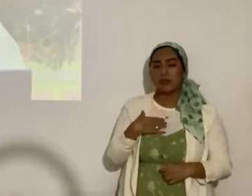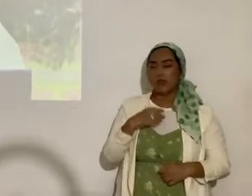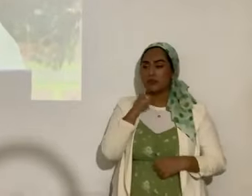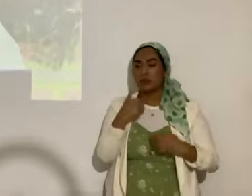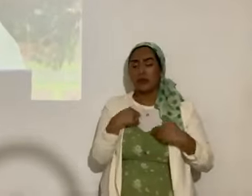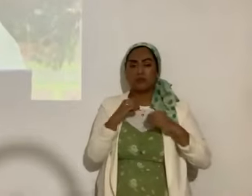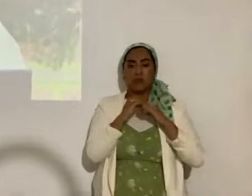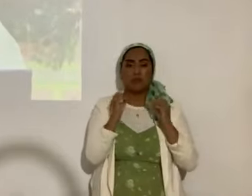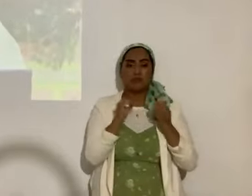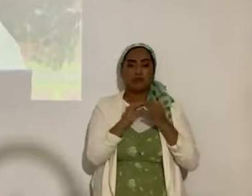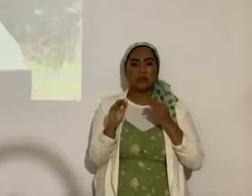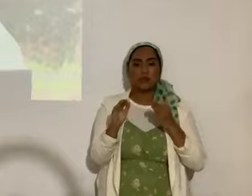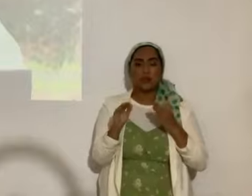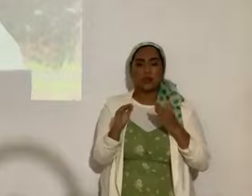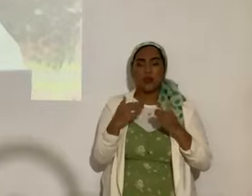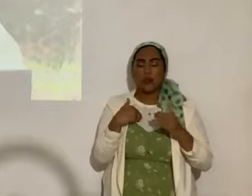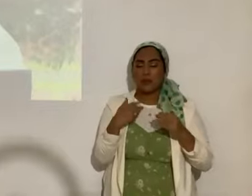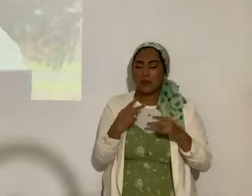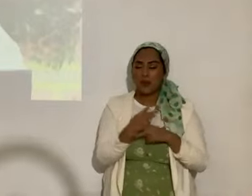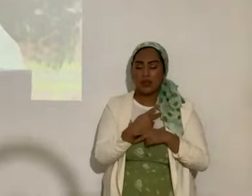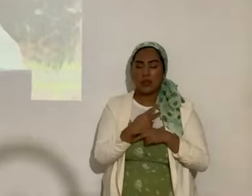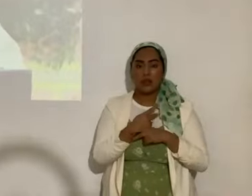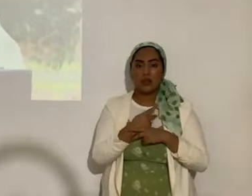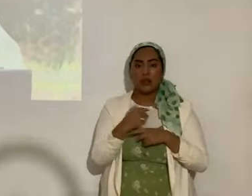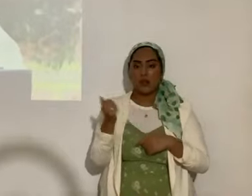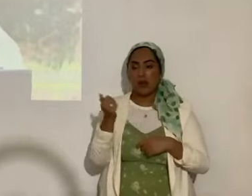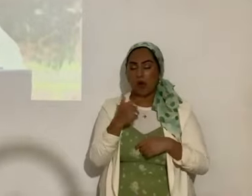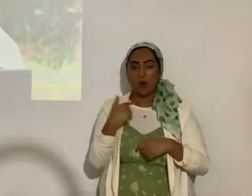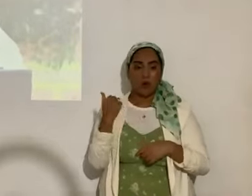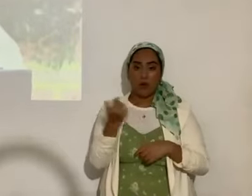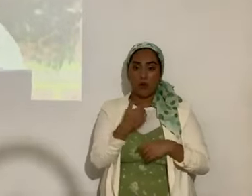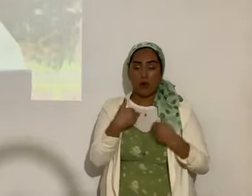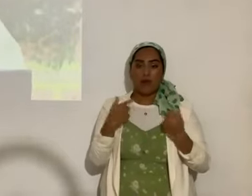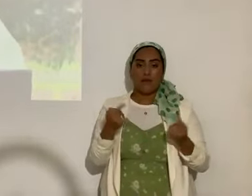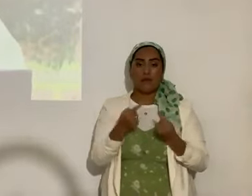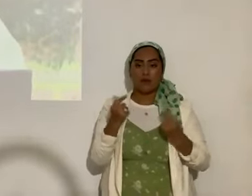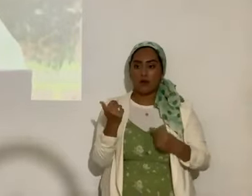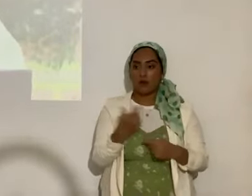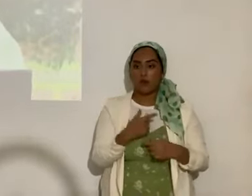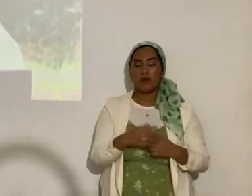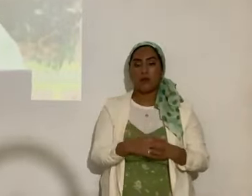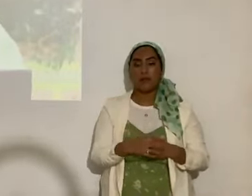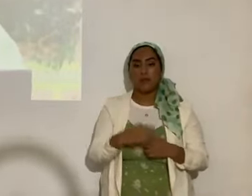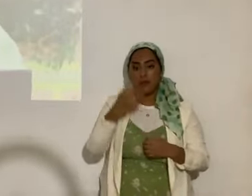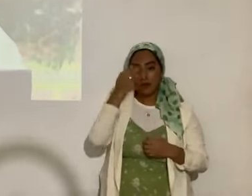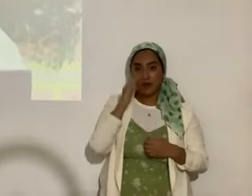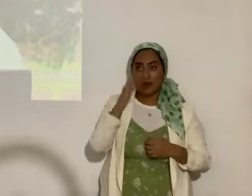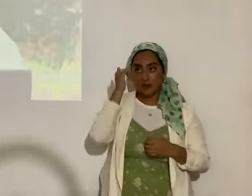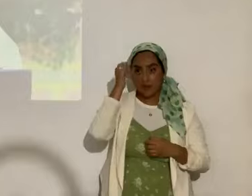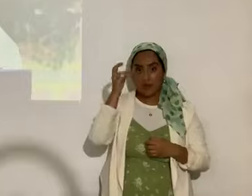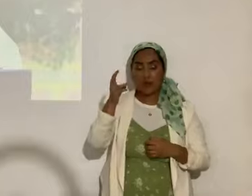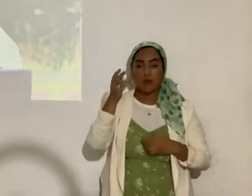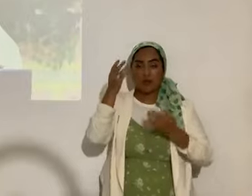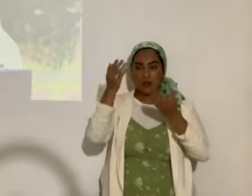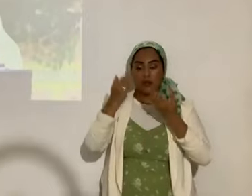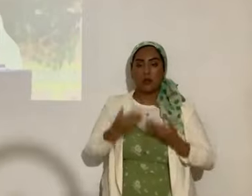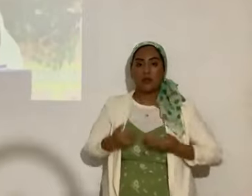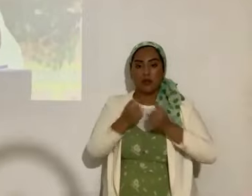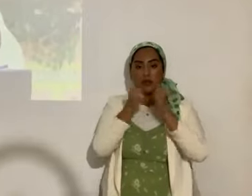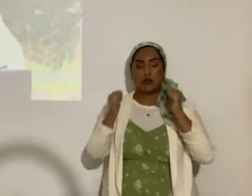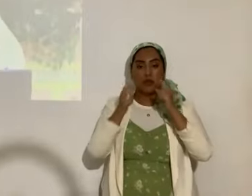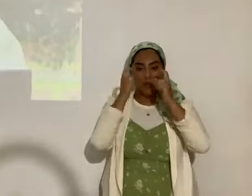no tengo Perdón he sido el peor de todos todos hemos sido pecadores todos Elohim yahshua nos ha ofrecido la salvación